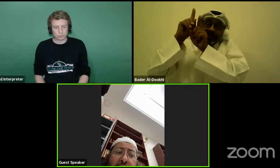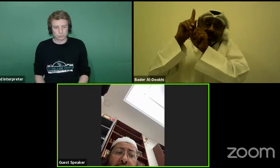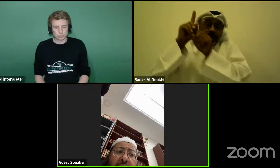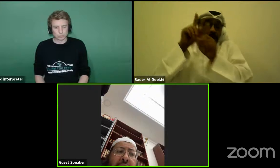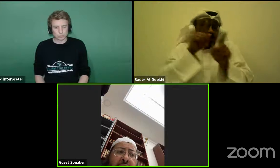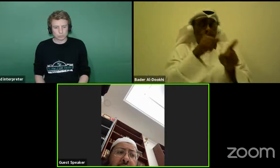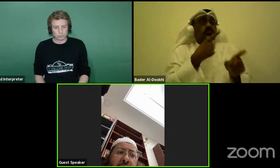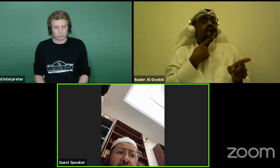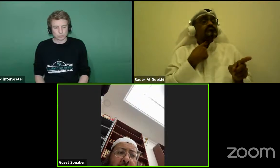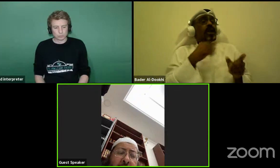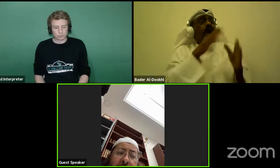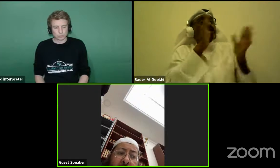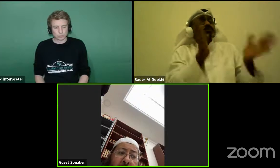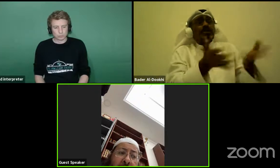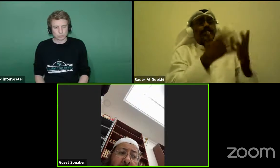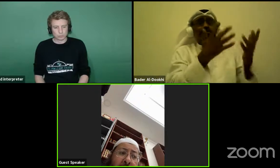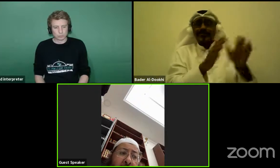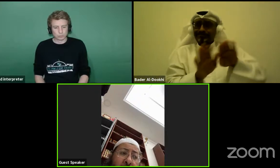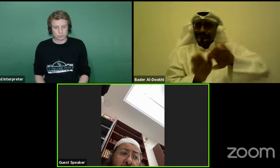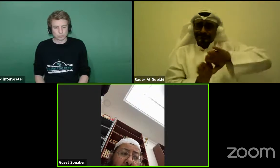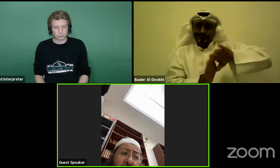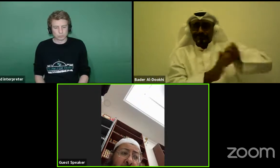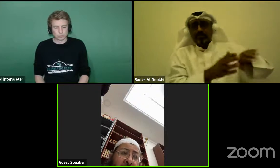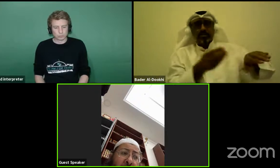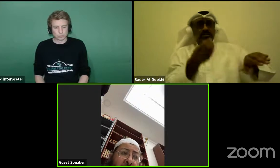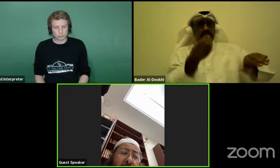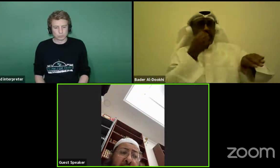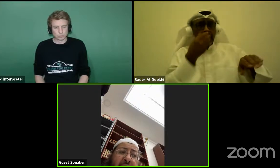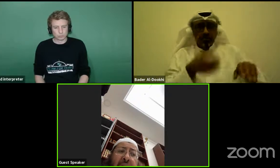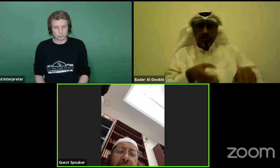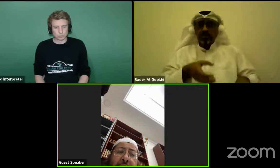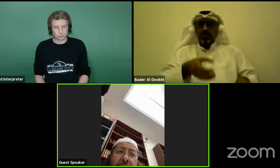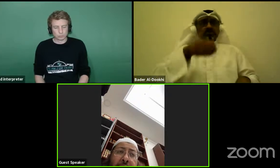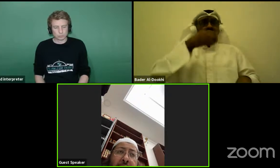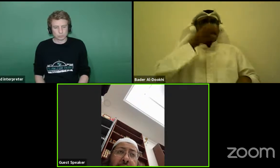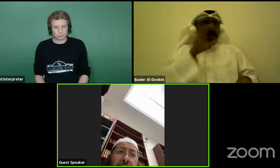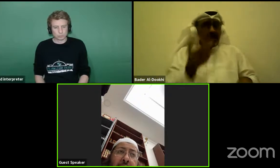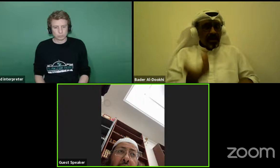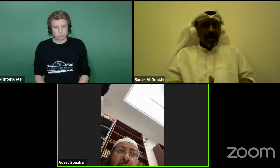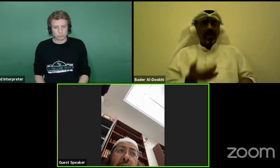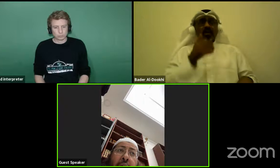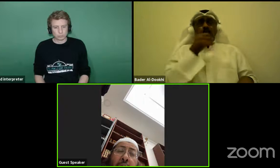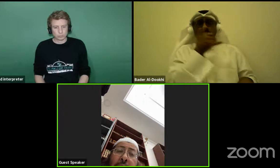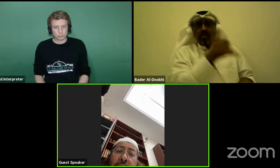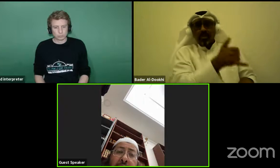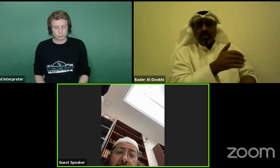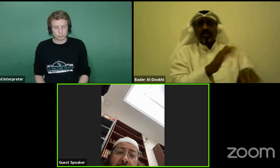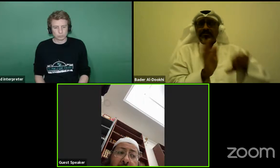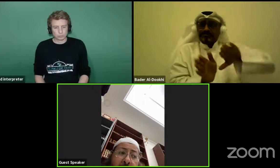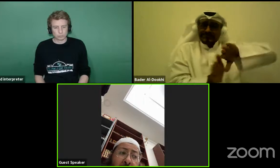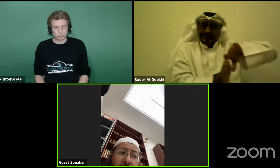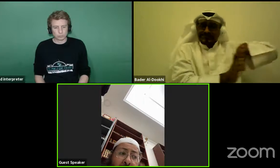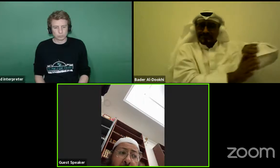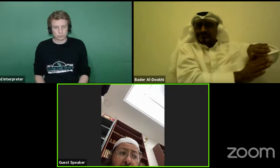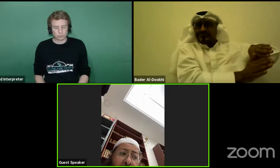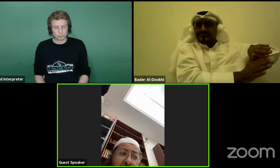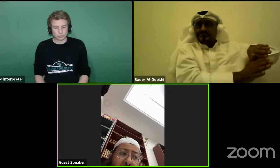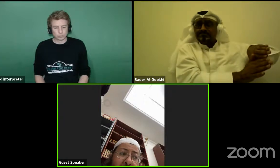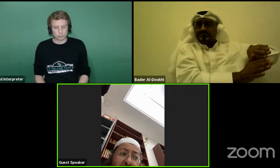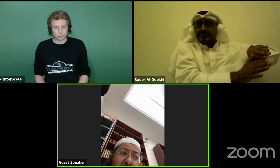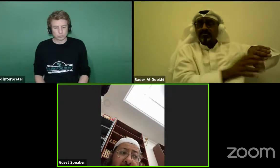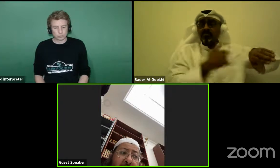محبوباته ومشتهياته من طعام وشراب ونكاح. فالمؤمن